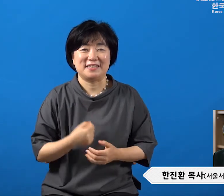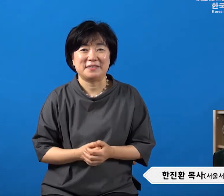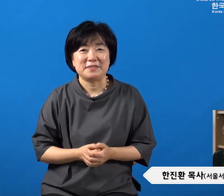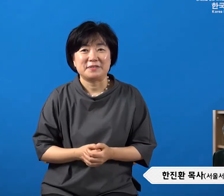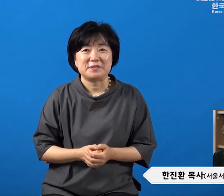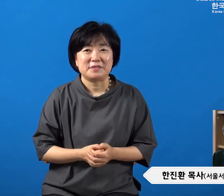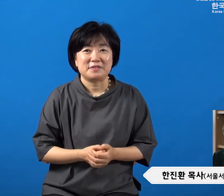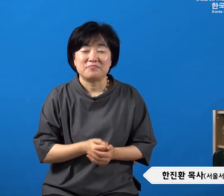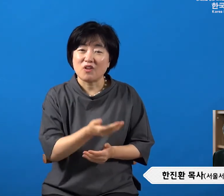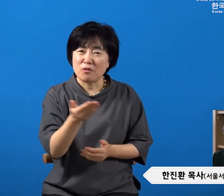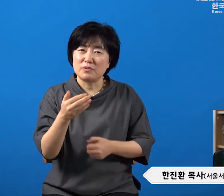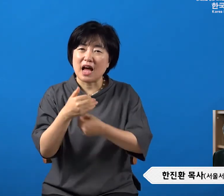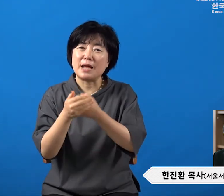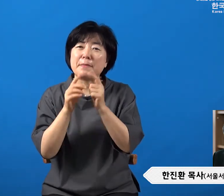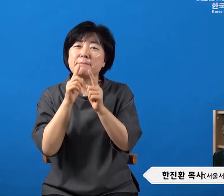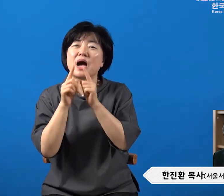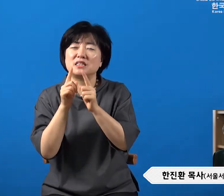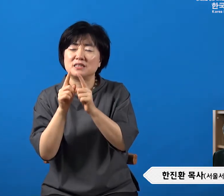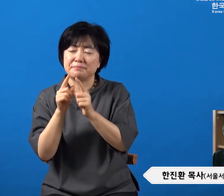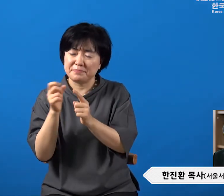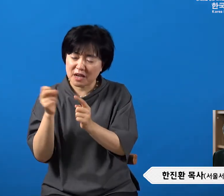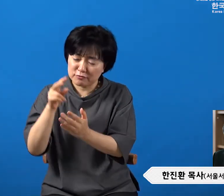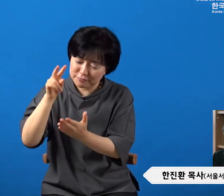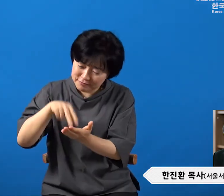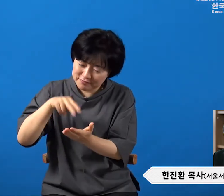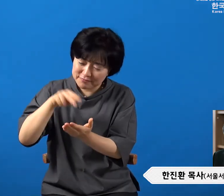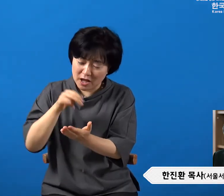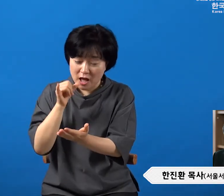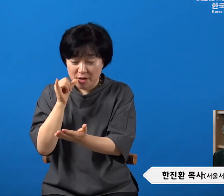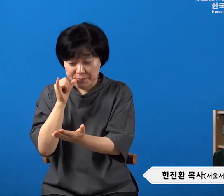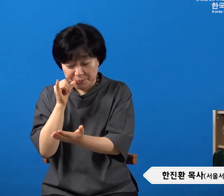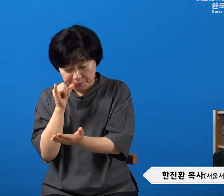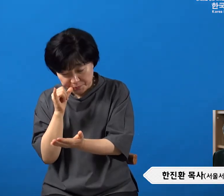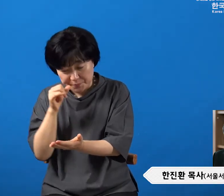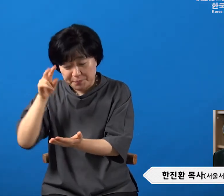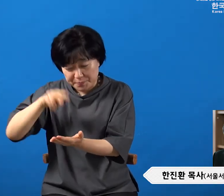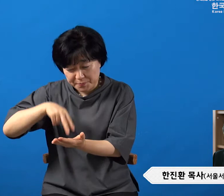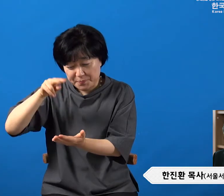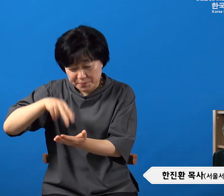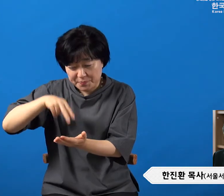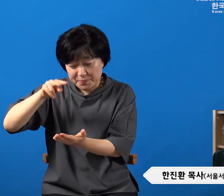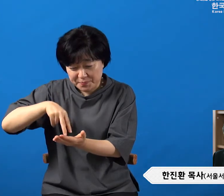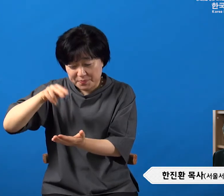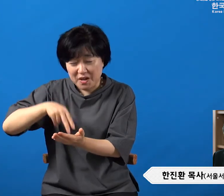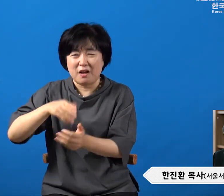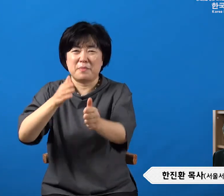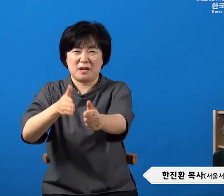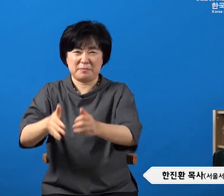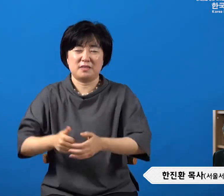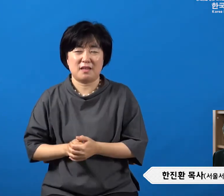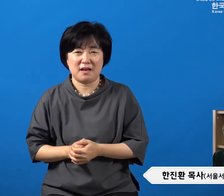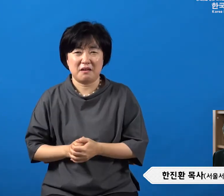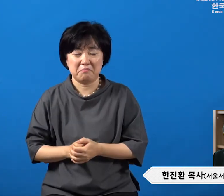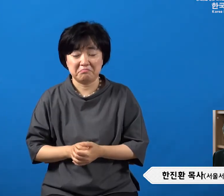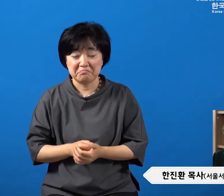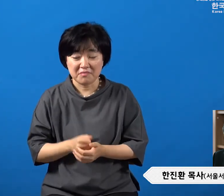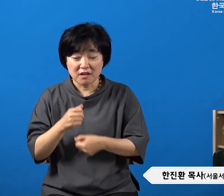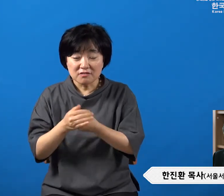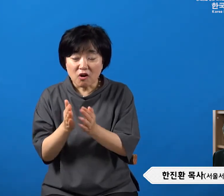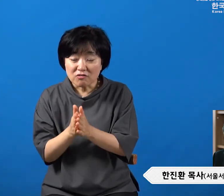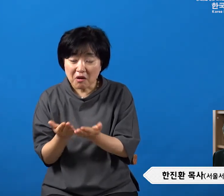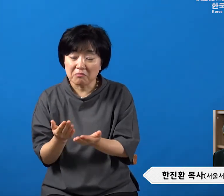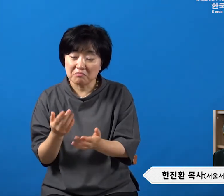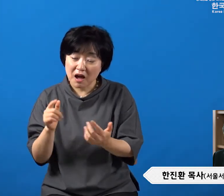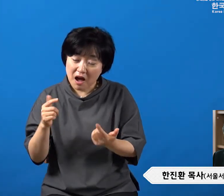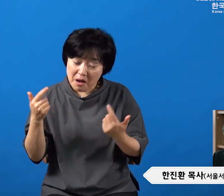그래서 여러분 말씀에 푹 젖어서 사셔야 됩니다. 단순히 성경 몇 장 읽었다 그게 만족할